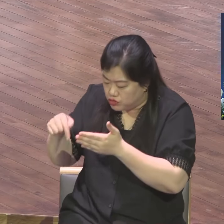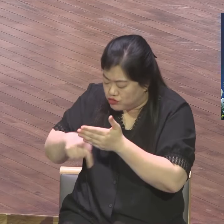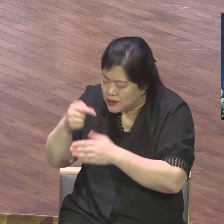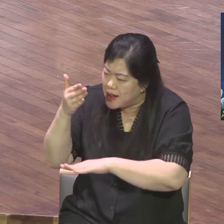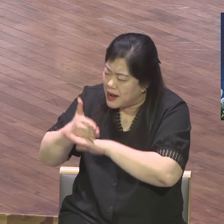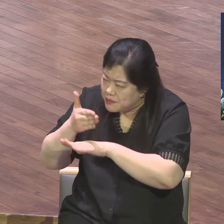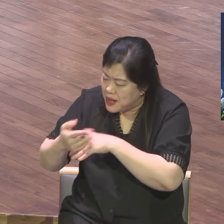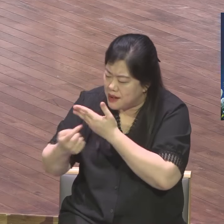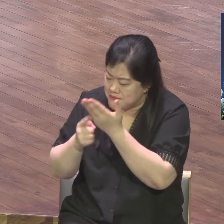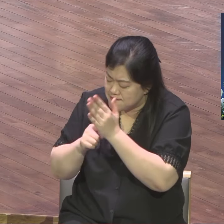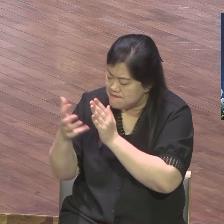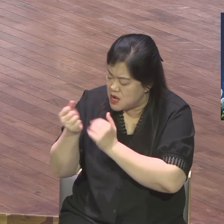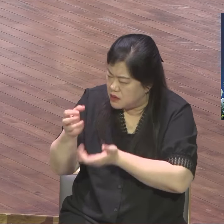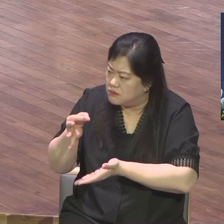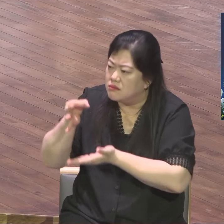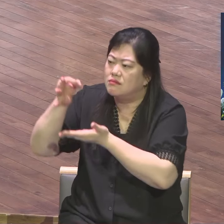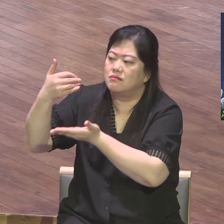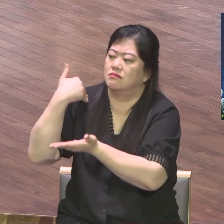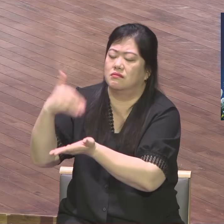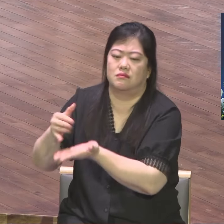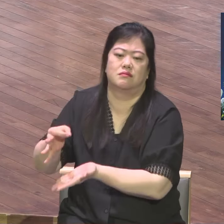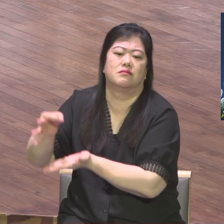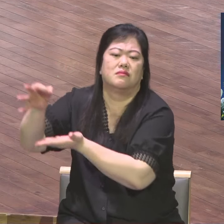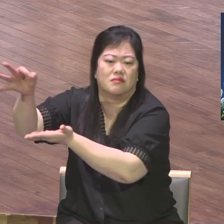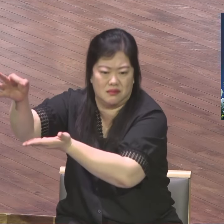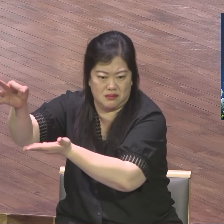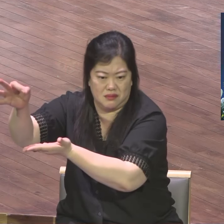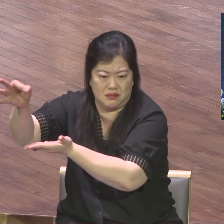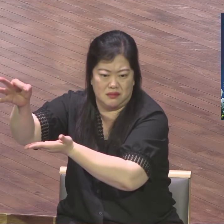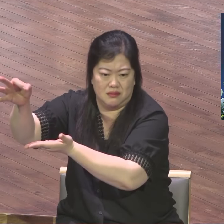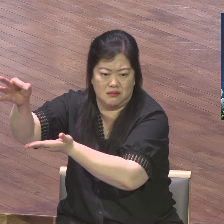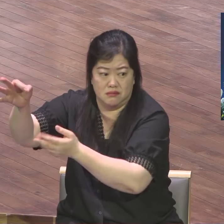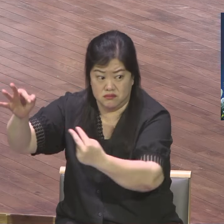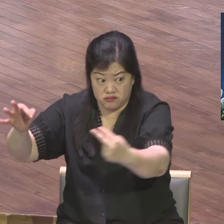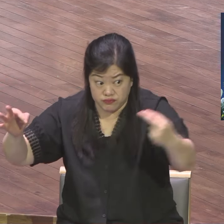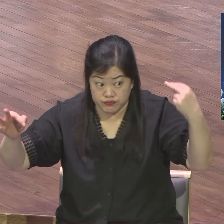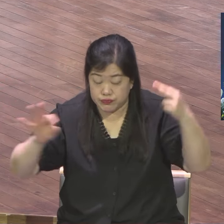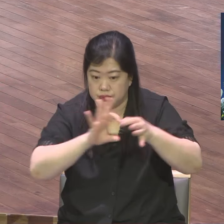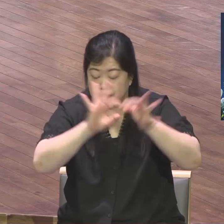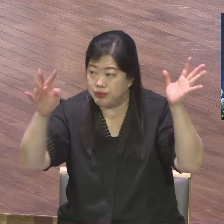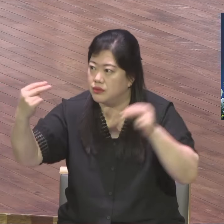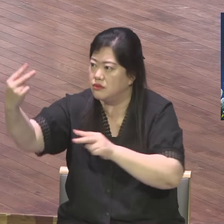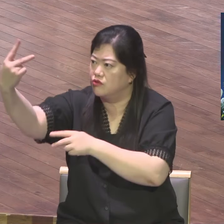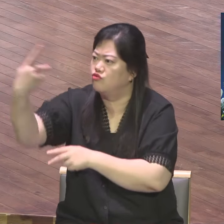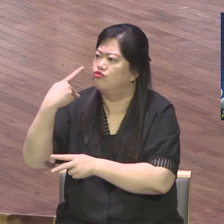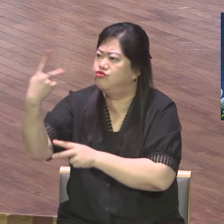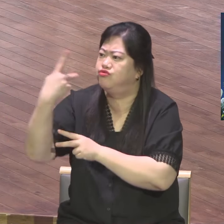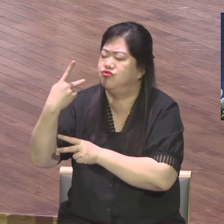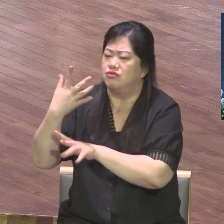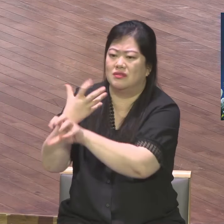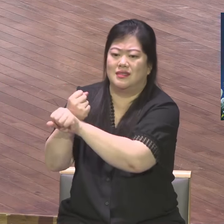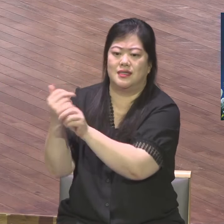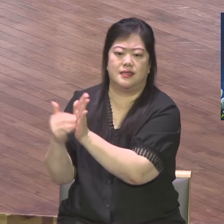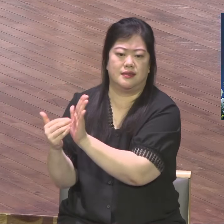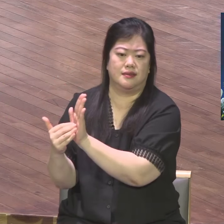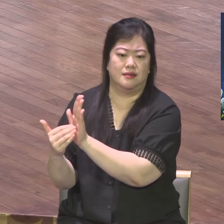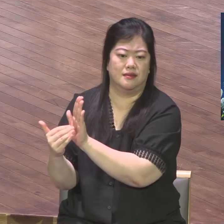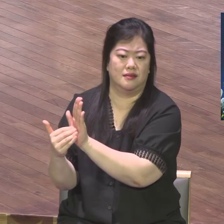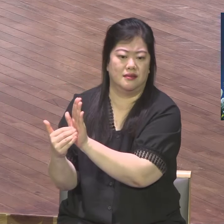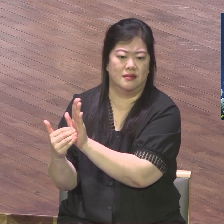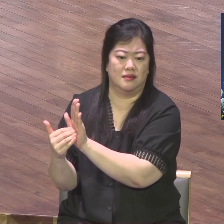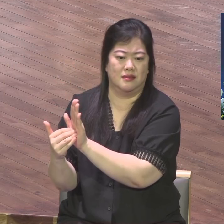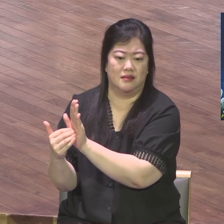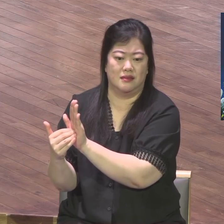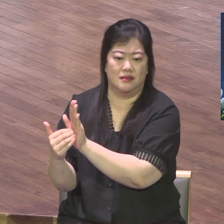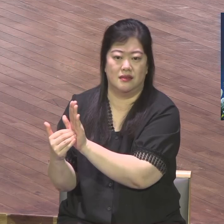노아는요 하나님의 말씀이 떨어지자마자 완전한 헌신했어요. 이해가 안 되는데 도저히 이해가